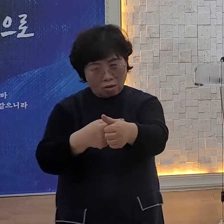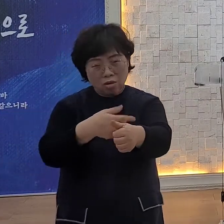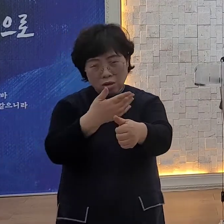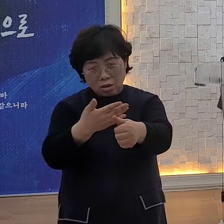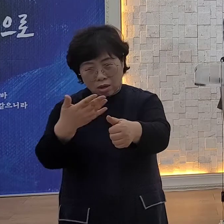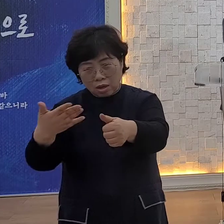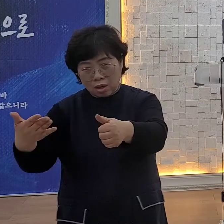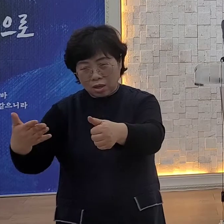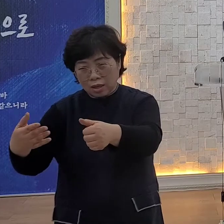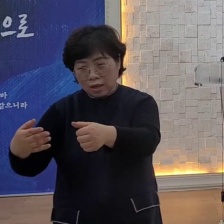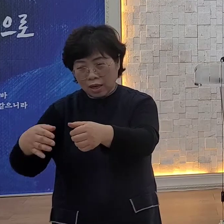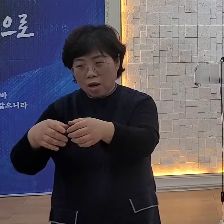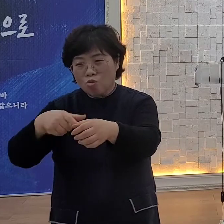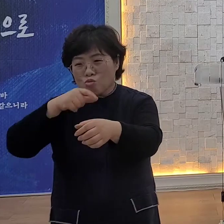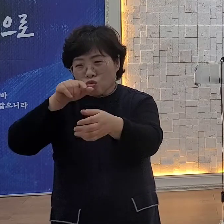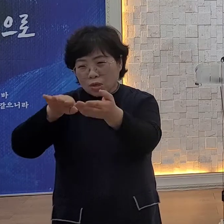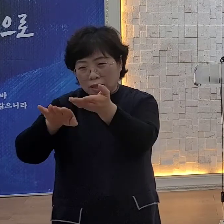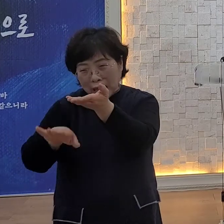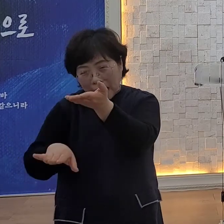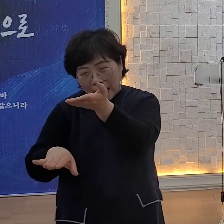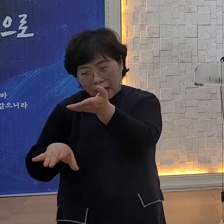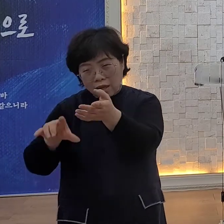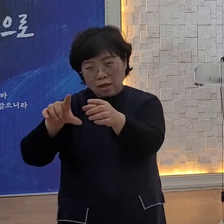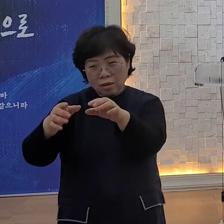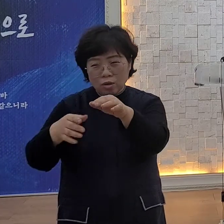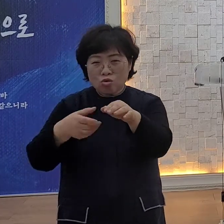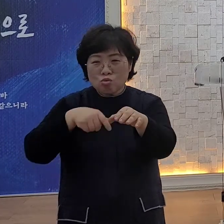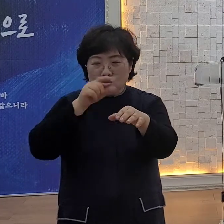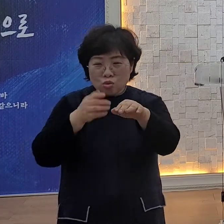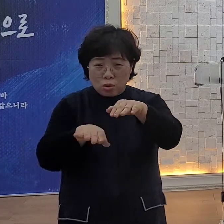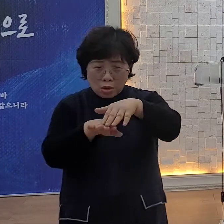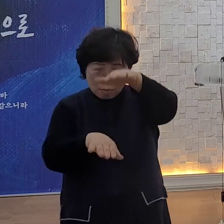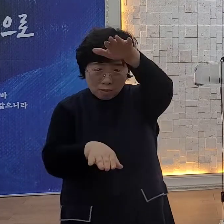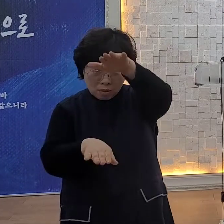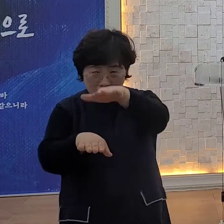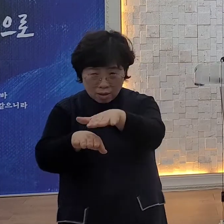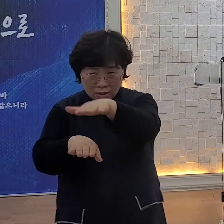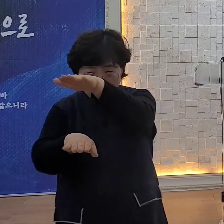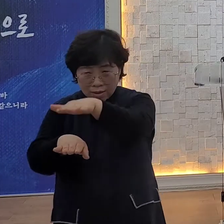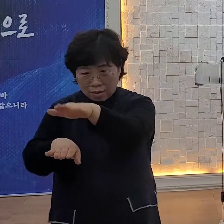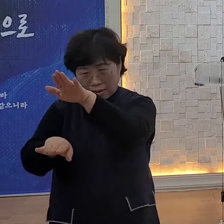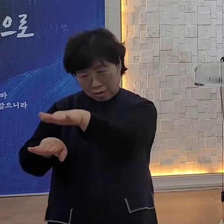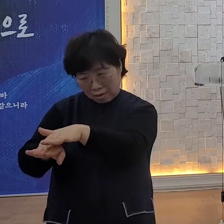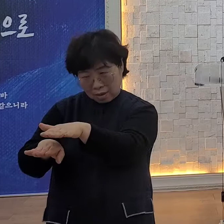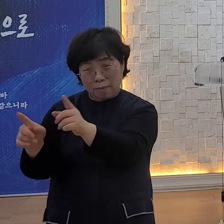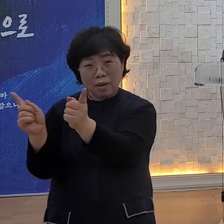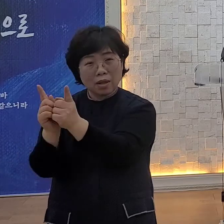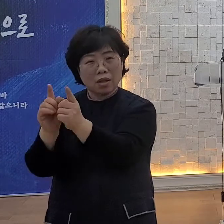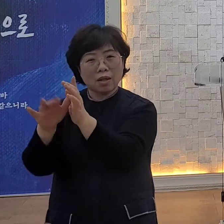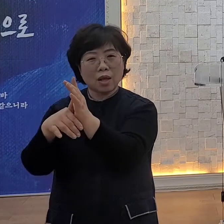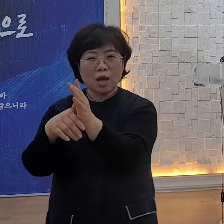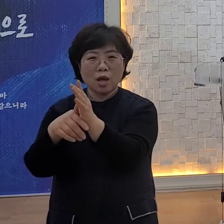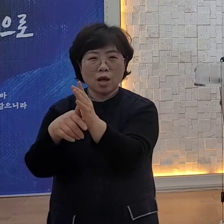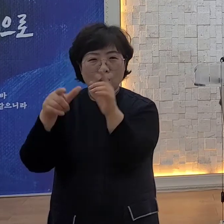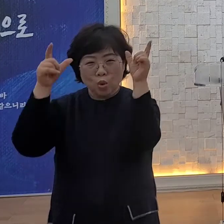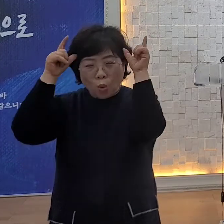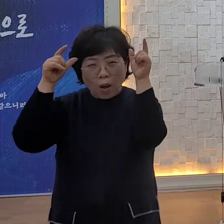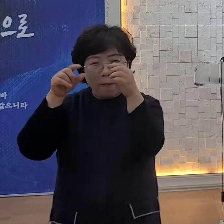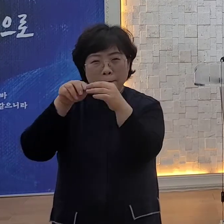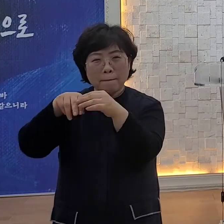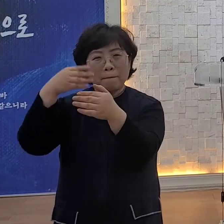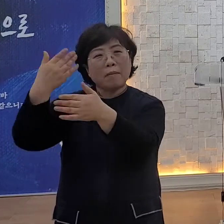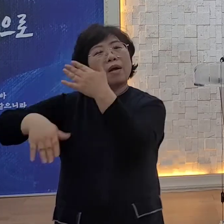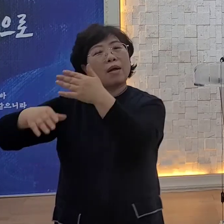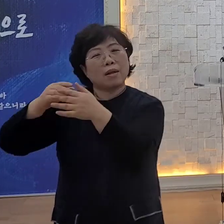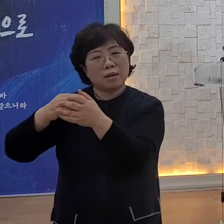있긴 하지만 이게 잘 떠내려가다 보면 결국은 어디가 나옵니까? 얕은 데가 나와요. 얕은 데. 물살을 이렇게 따라 내려가다